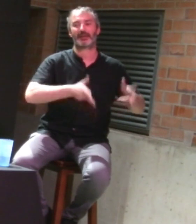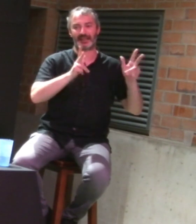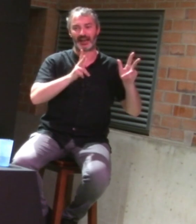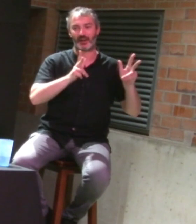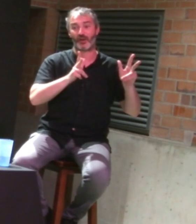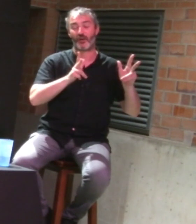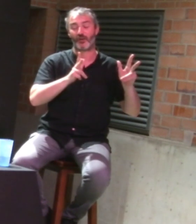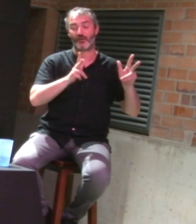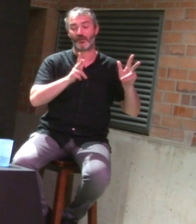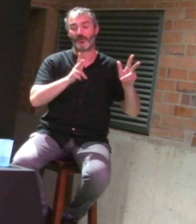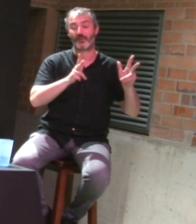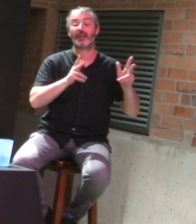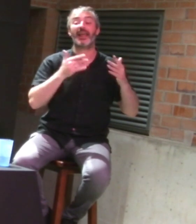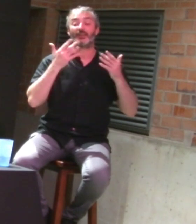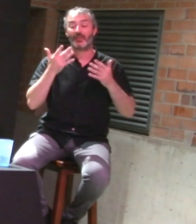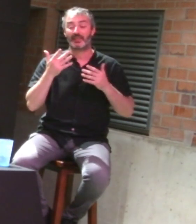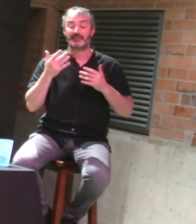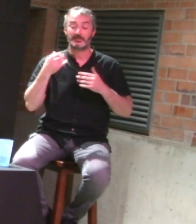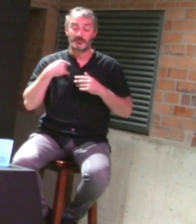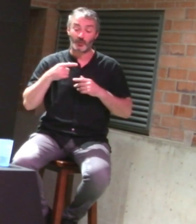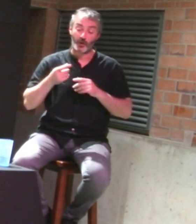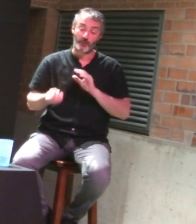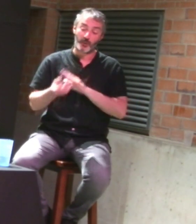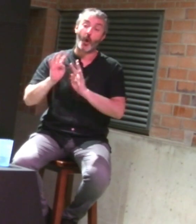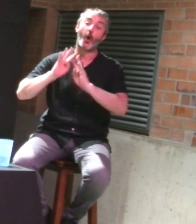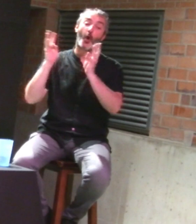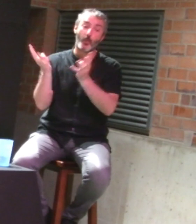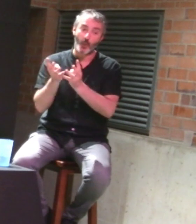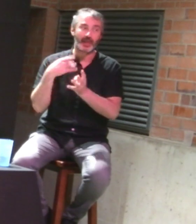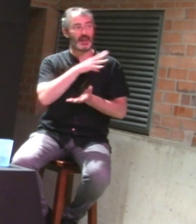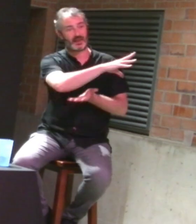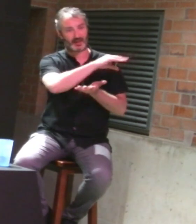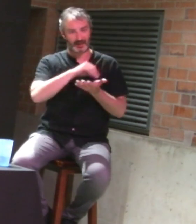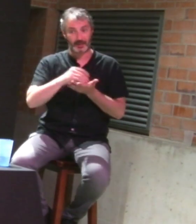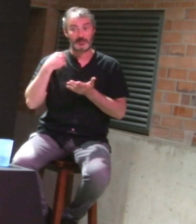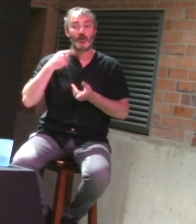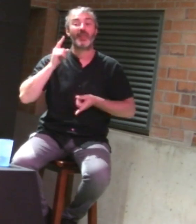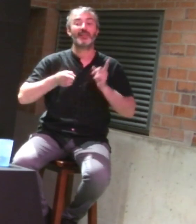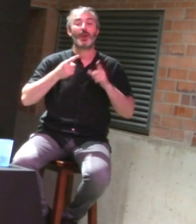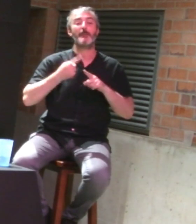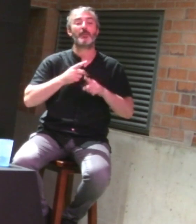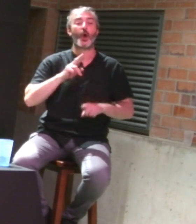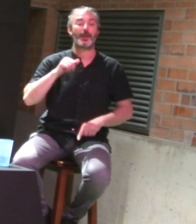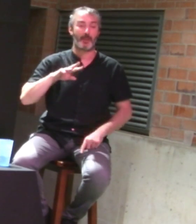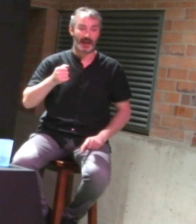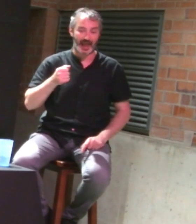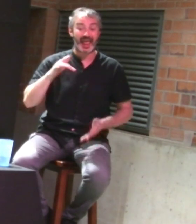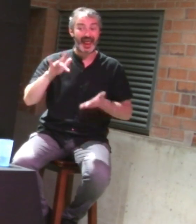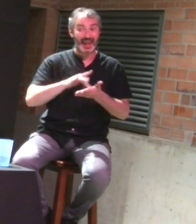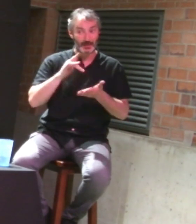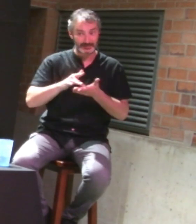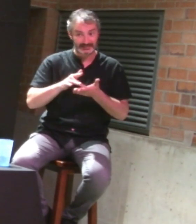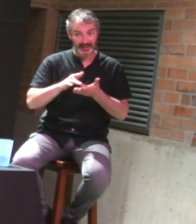com afloren amb els intents comunals de vida durant inclús la dictadura Primo de Rivera, que apareixen les grans